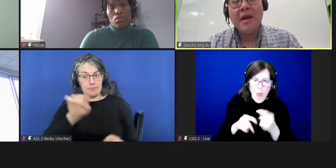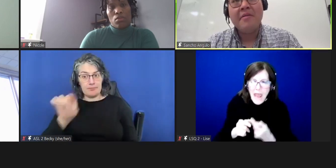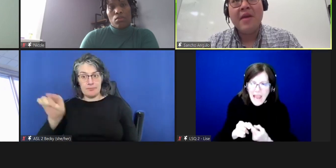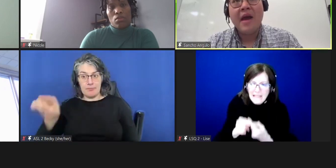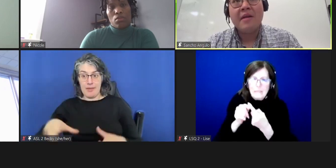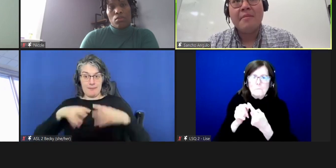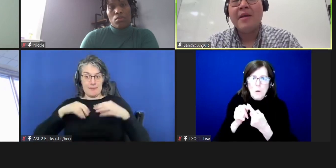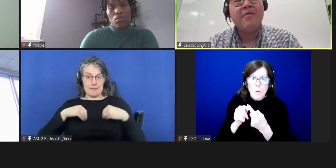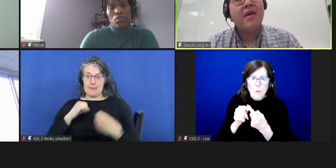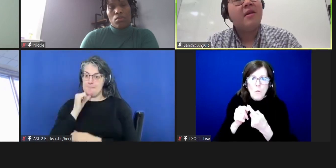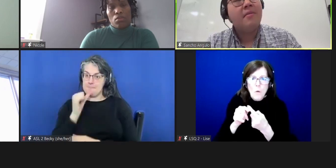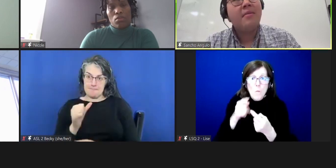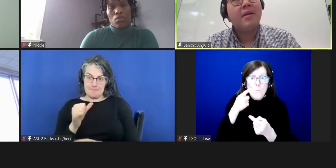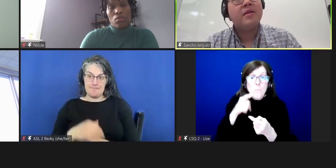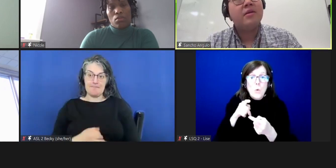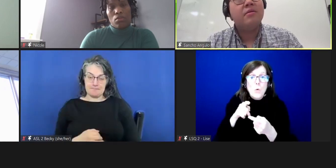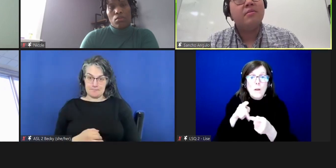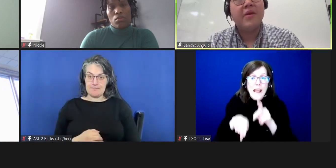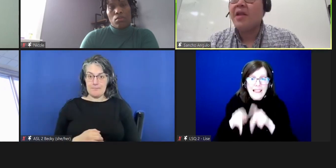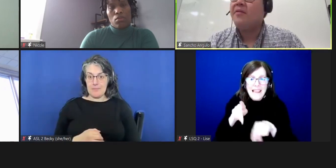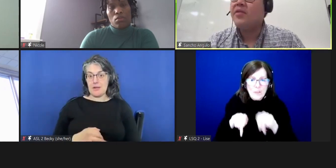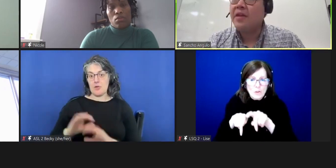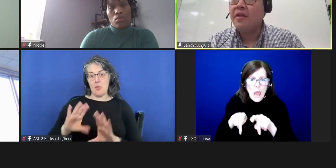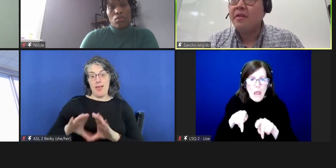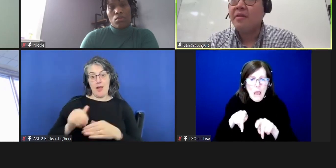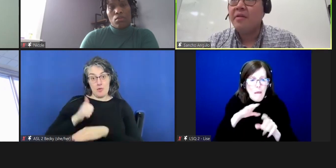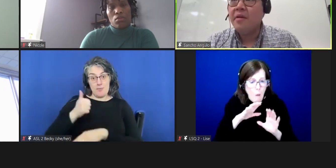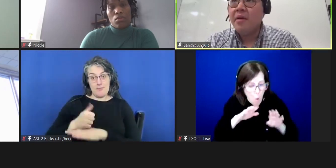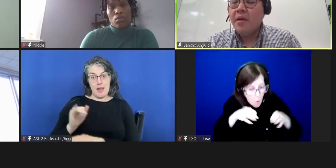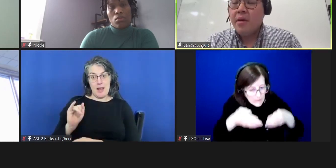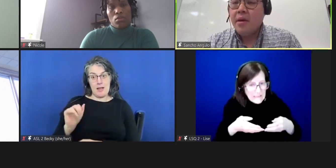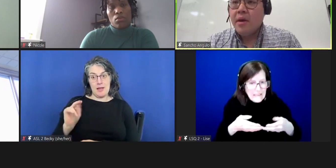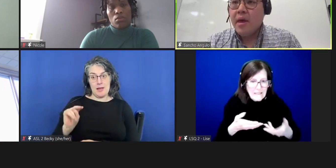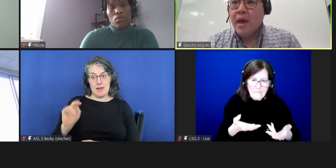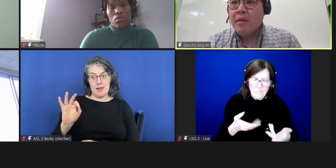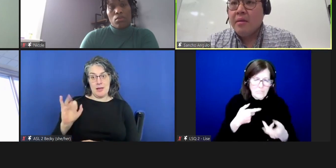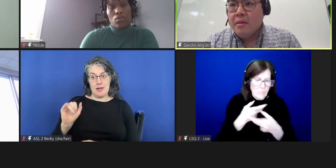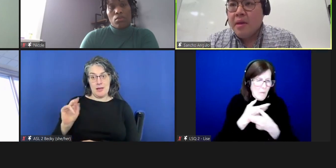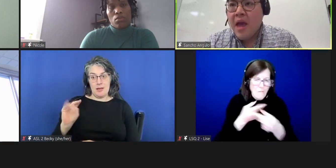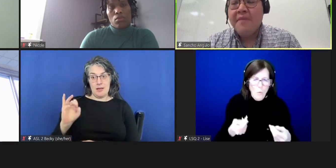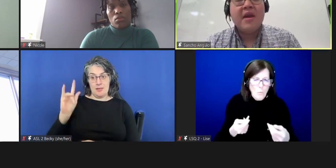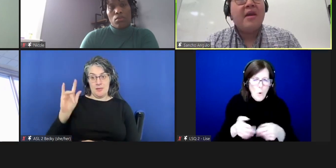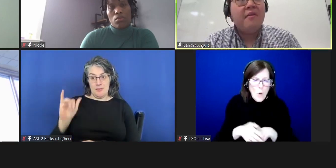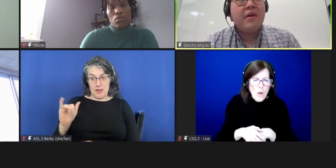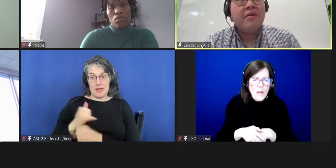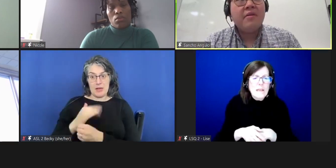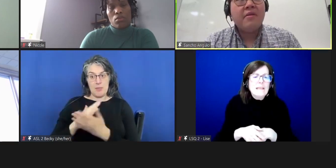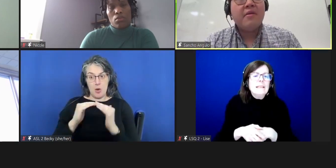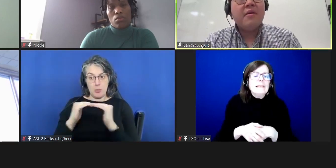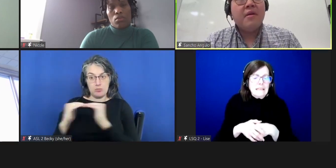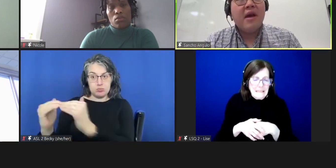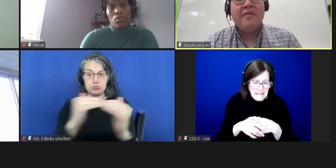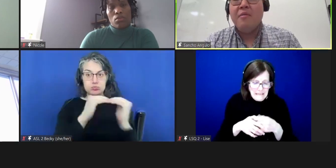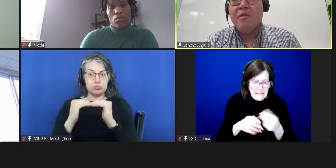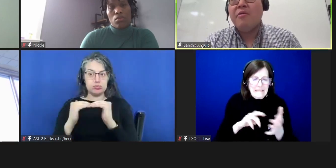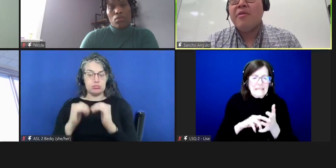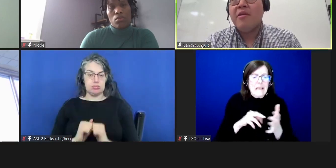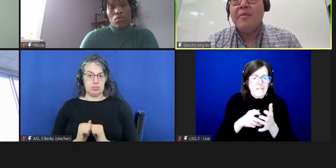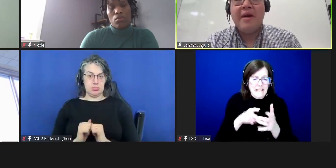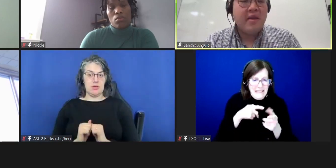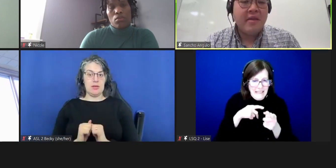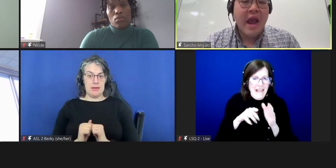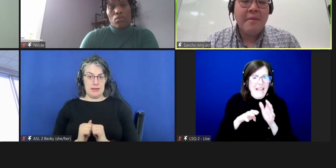gens atteints d'autisme. Et donc, ça a hyper développé mon sentiment de